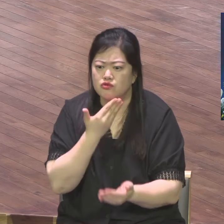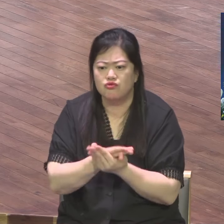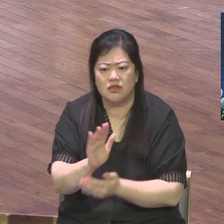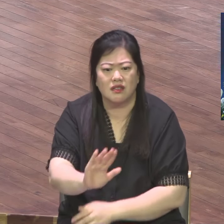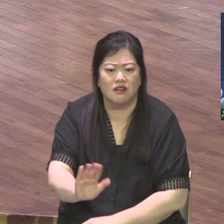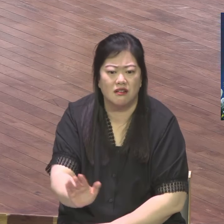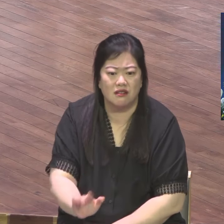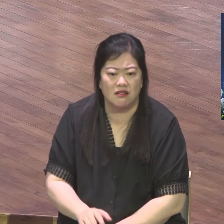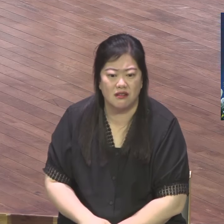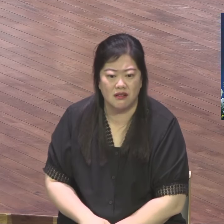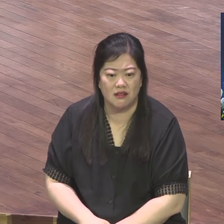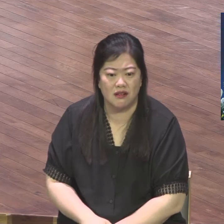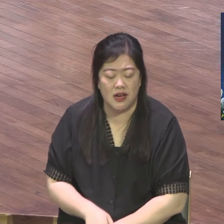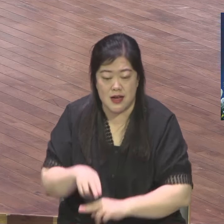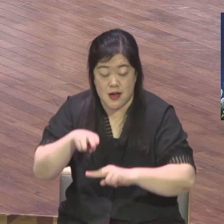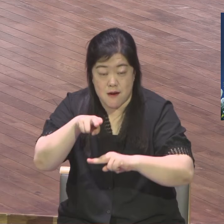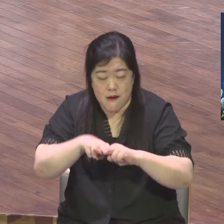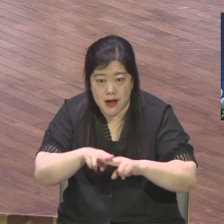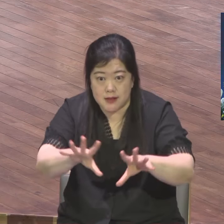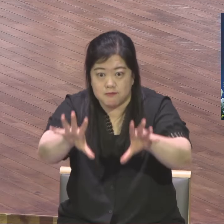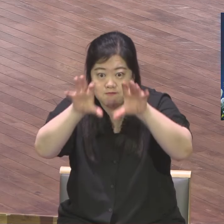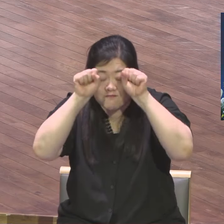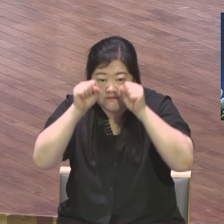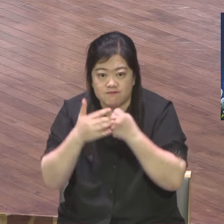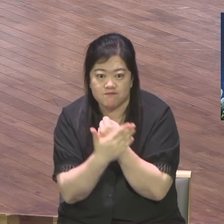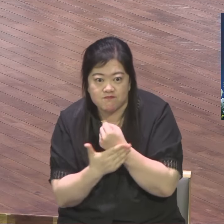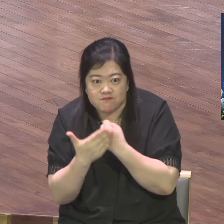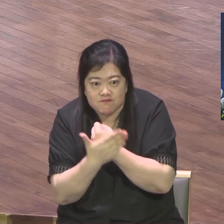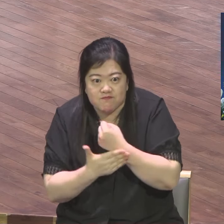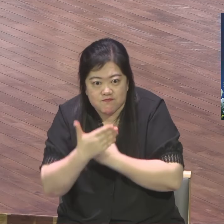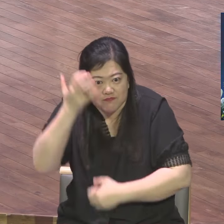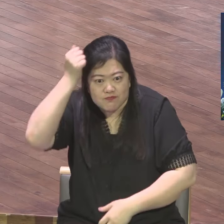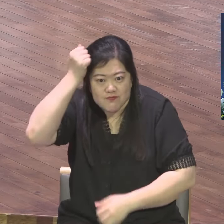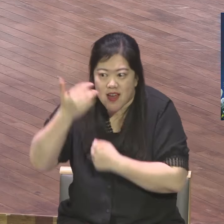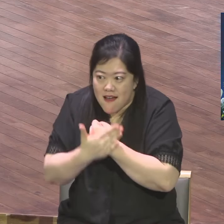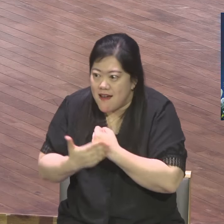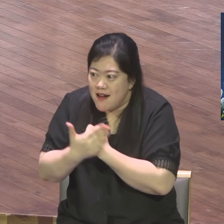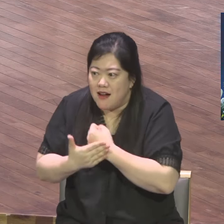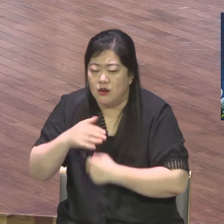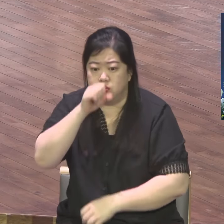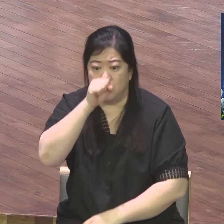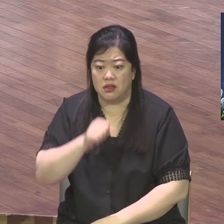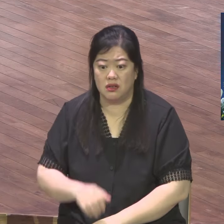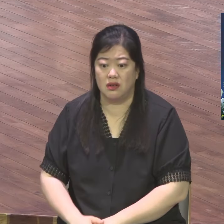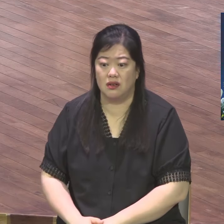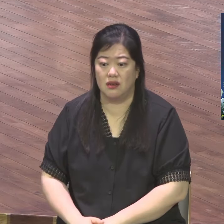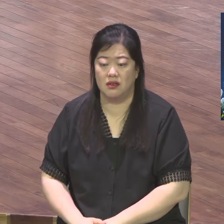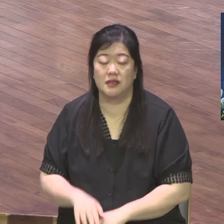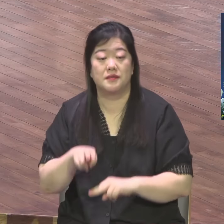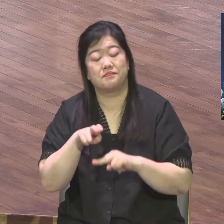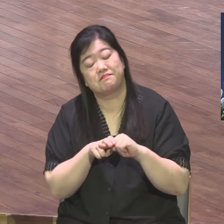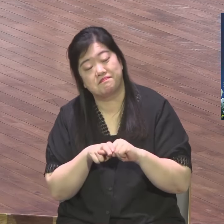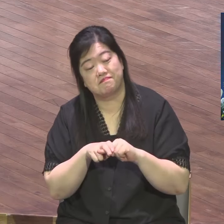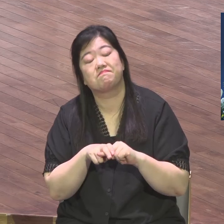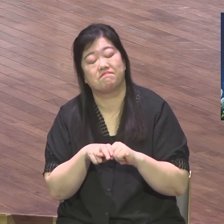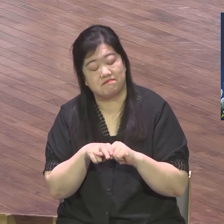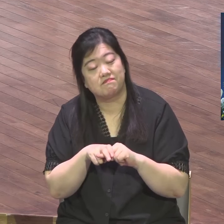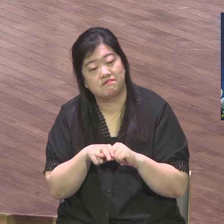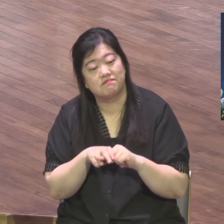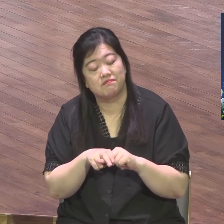길가에 지은 집. 말씀이 들어가도 다 태어나고 없어. 실제로 하나도 없어. 다시 말해서 하나님